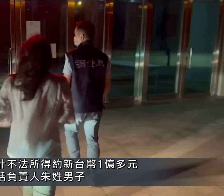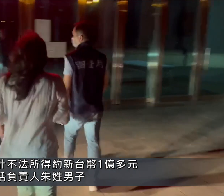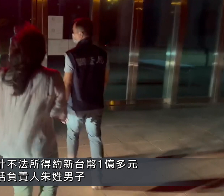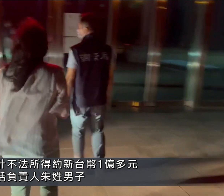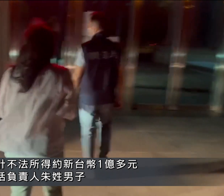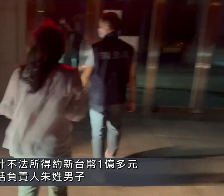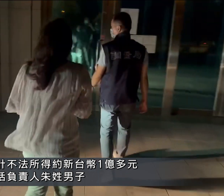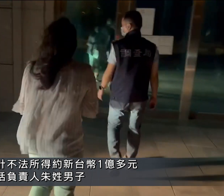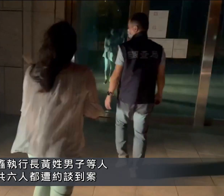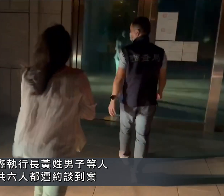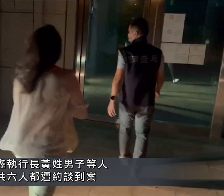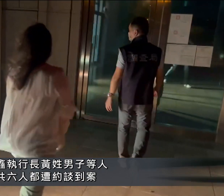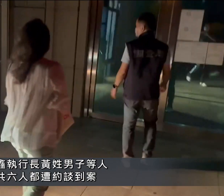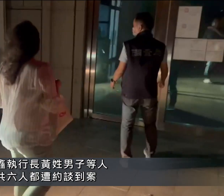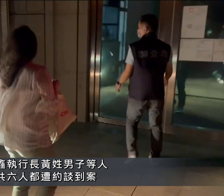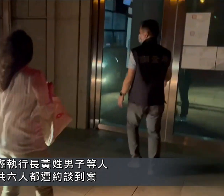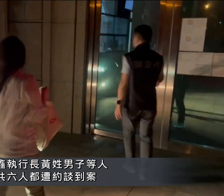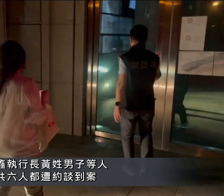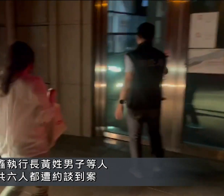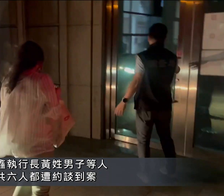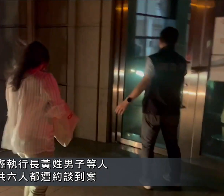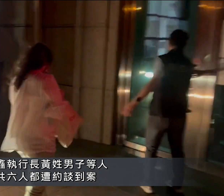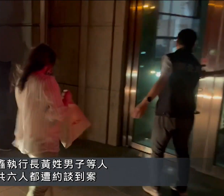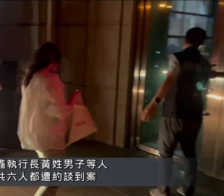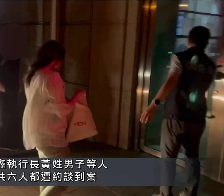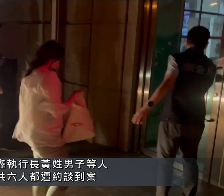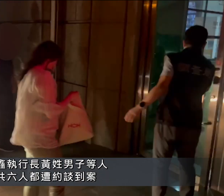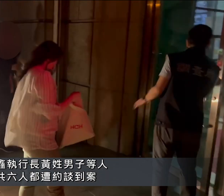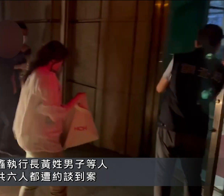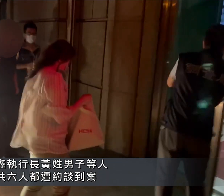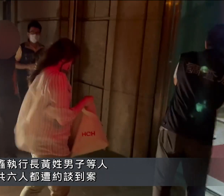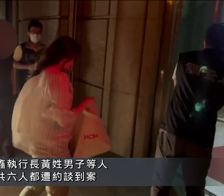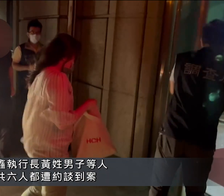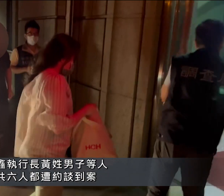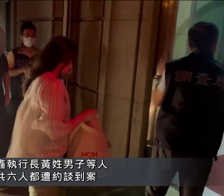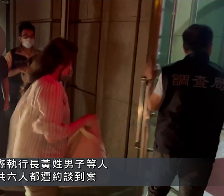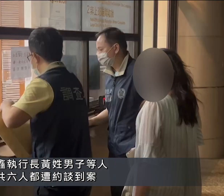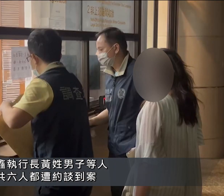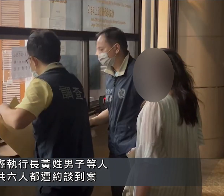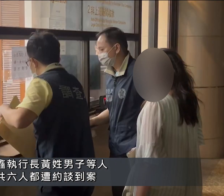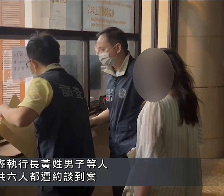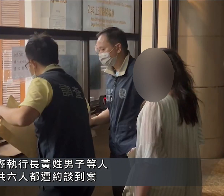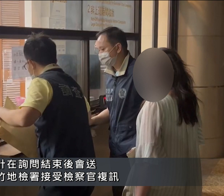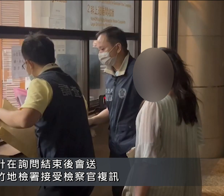姓男子、大兴执行长黄姓男子等人，一共6人都遭约谈到案。